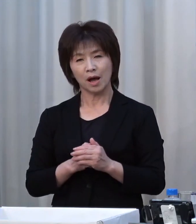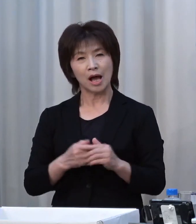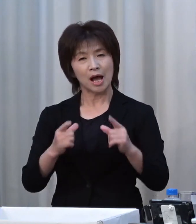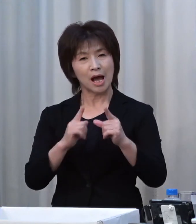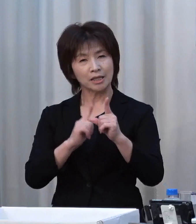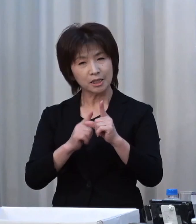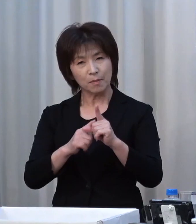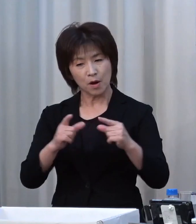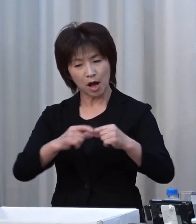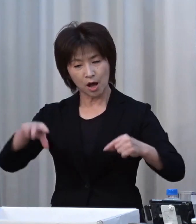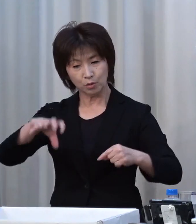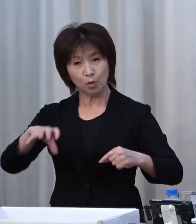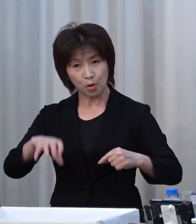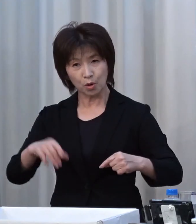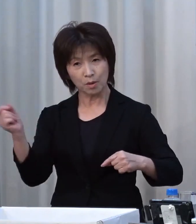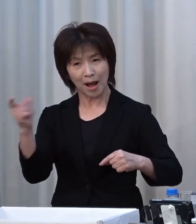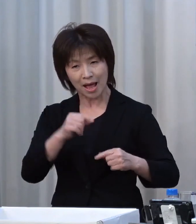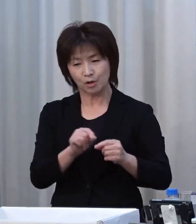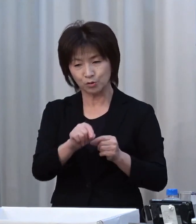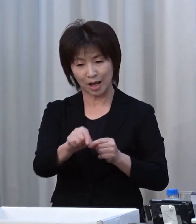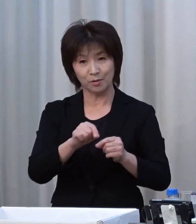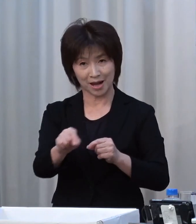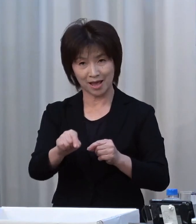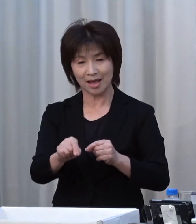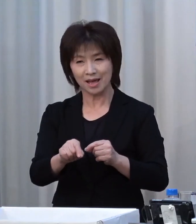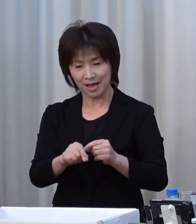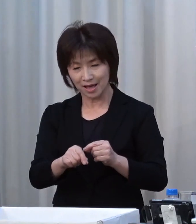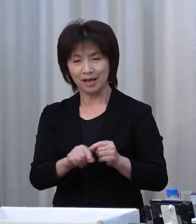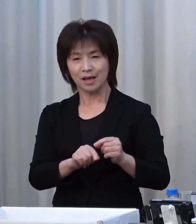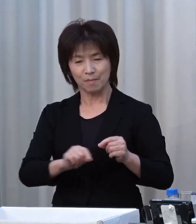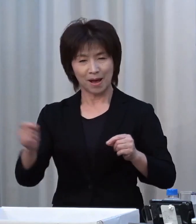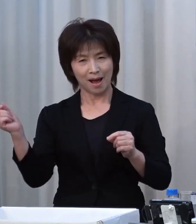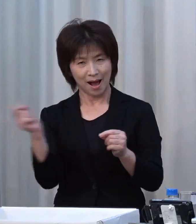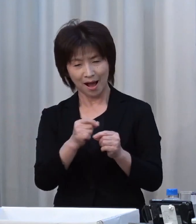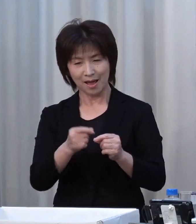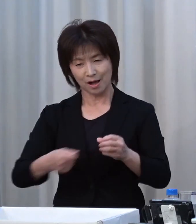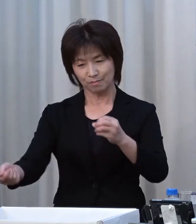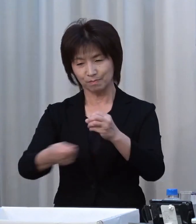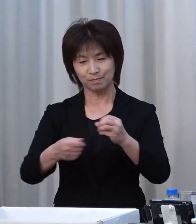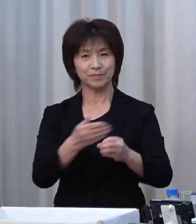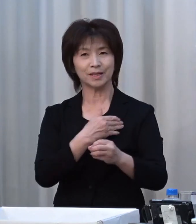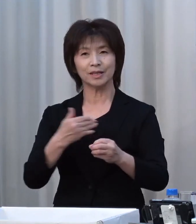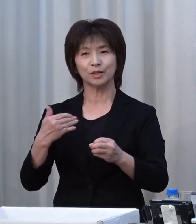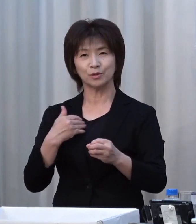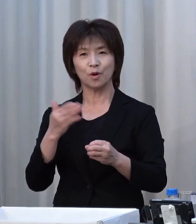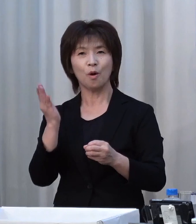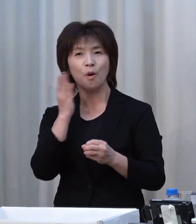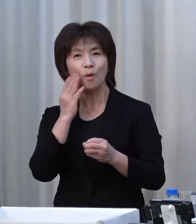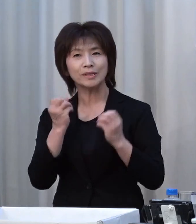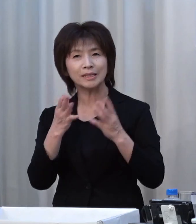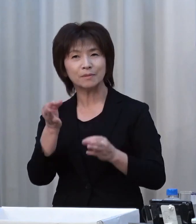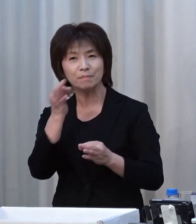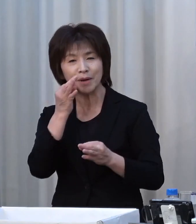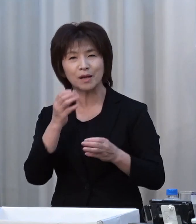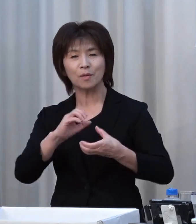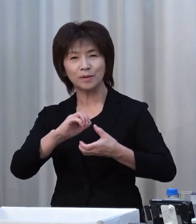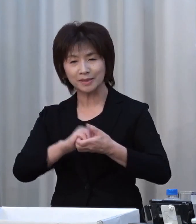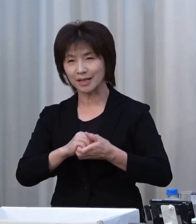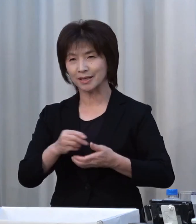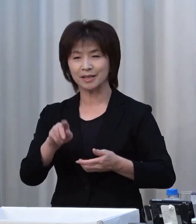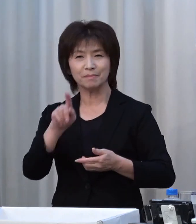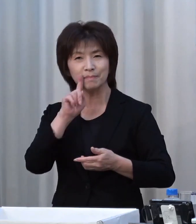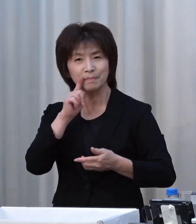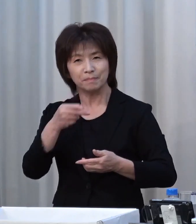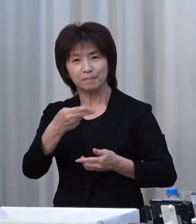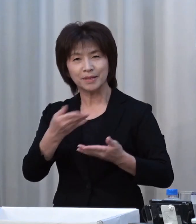も早く田植えが始まり、どこよりも早くお米が収穫できます。美味しい新米をぜひ召し上がってい